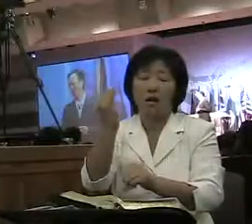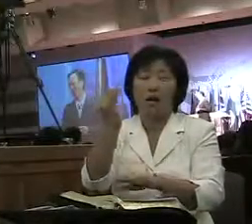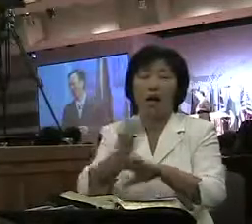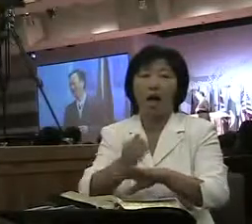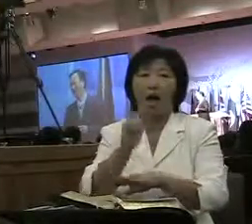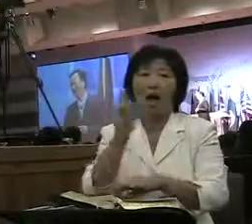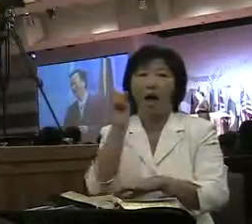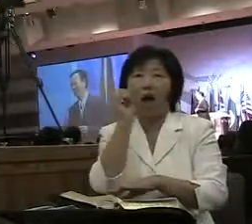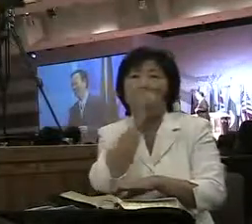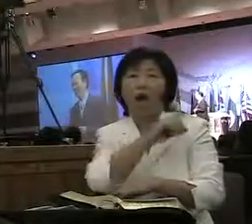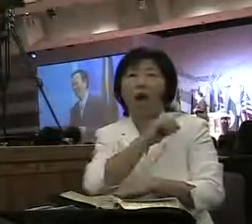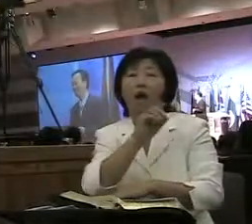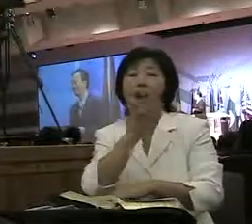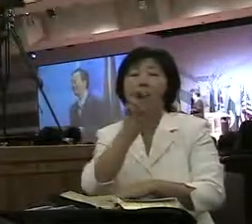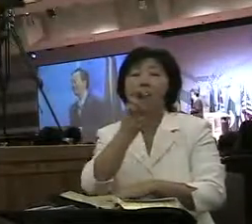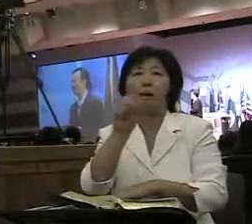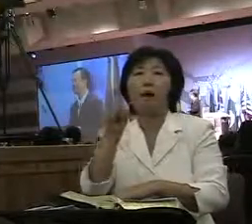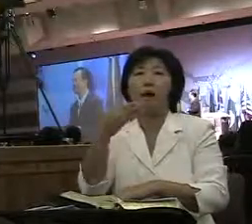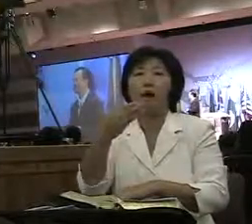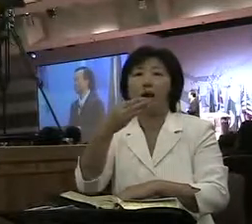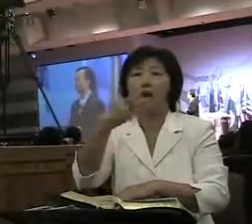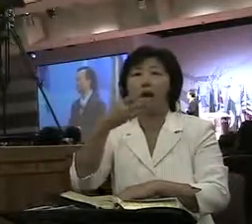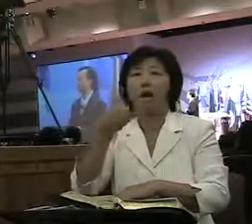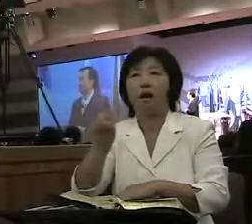걸려 죽게 됩니다.